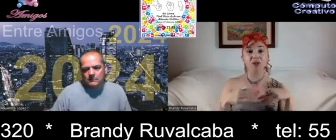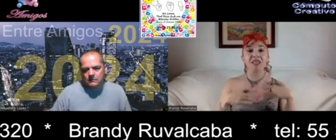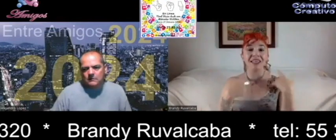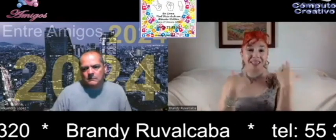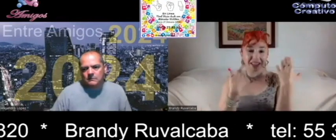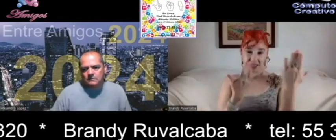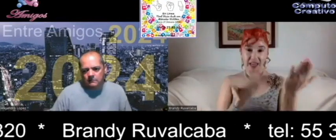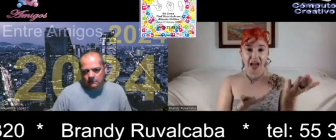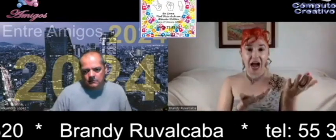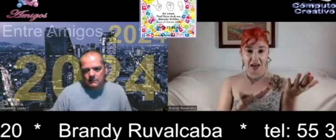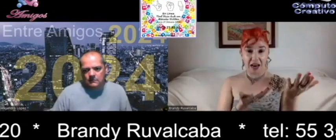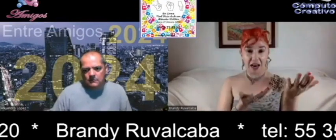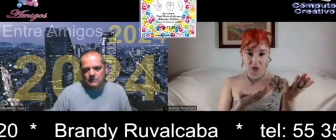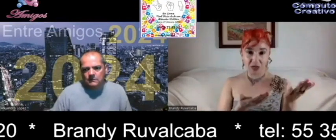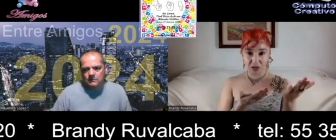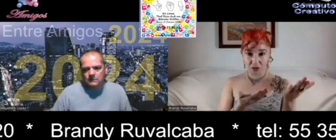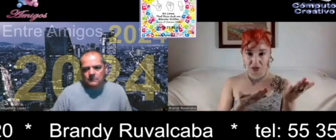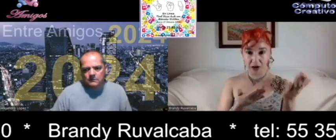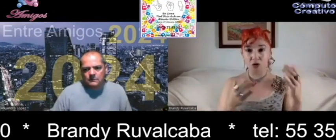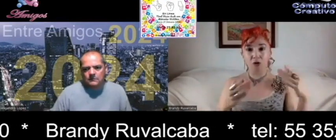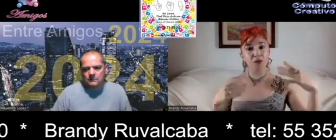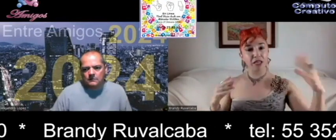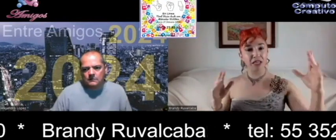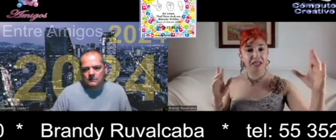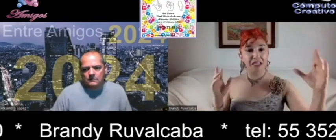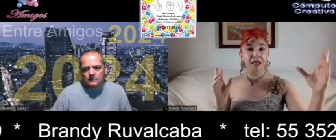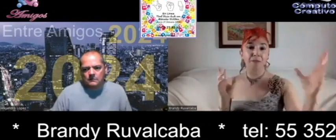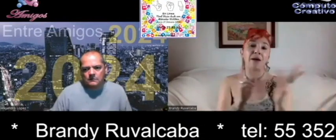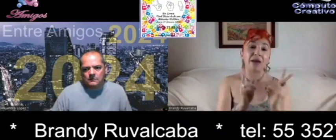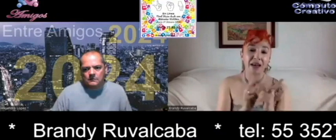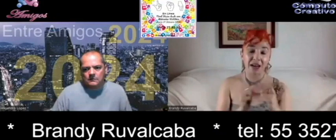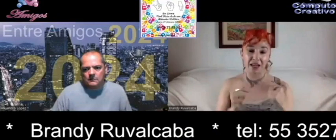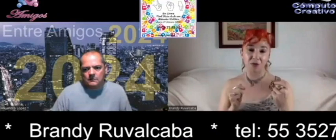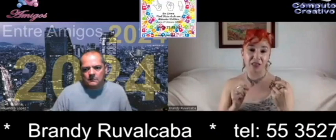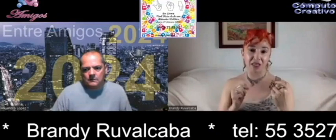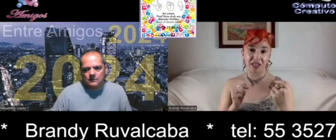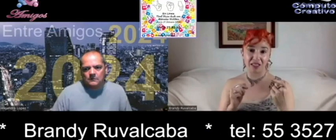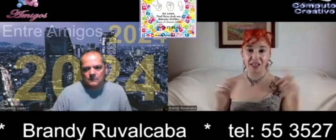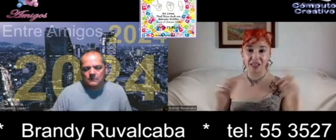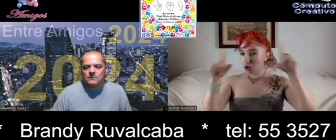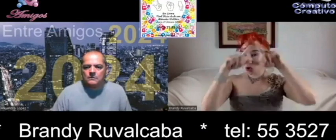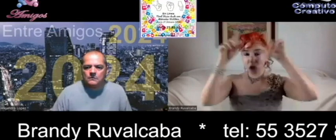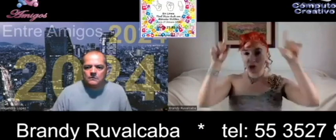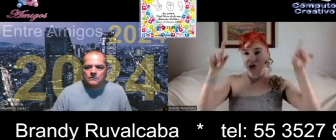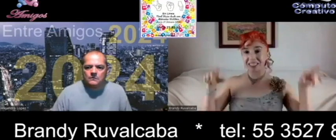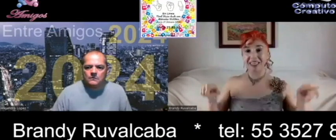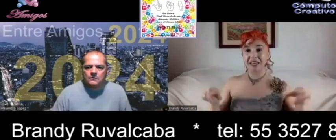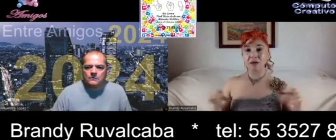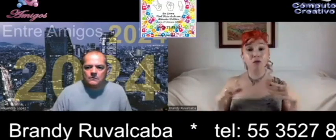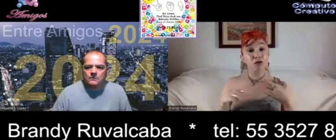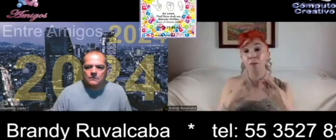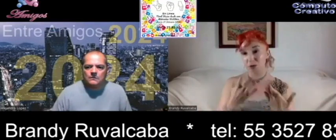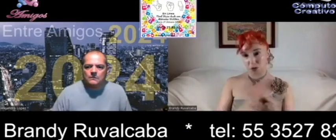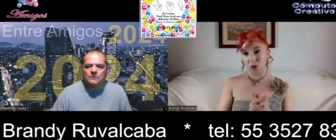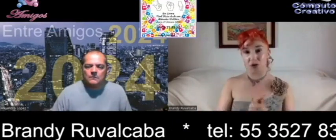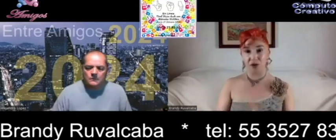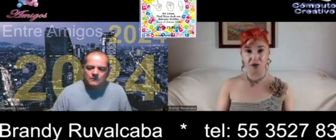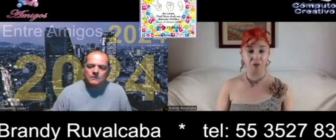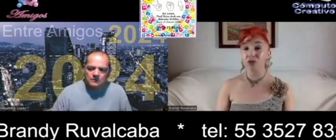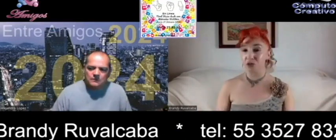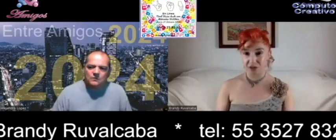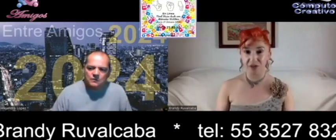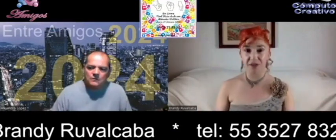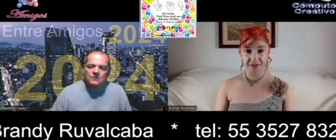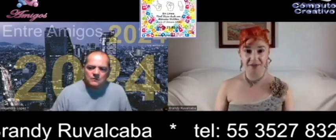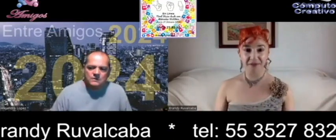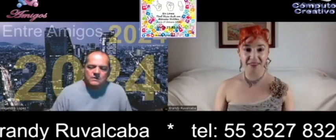cómo dirigirte a la persona sorda o cómo dirigirte para hablar la lengua de señas. O sea, tiene mucho protocolo,